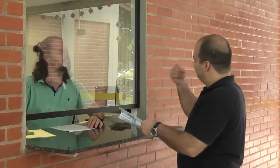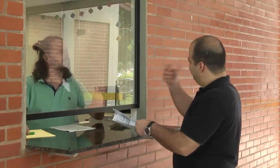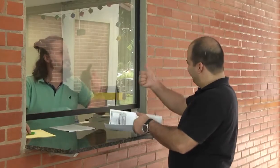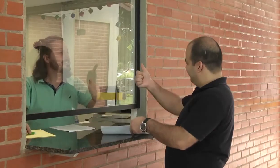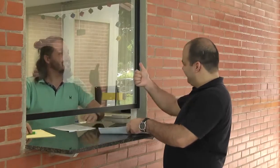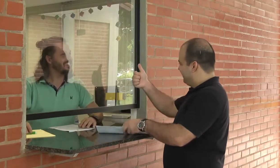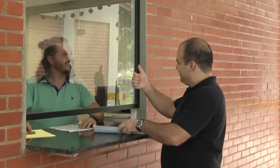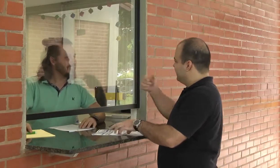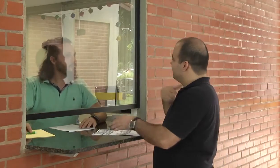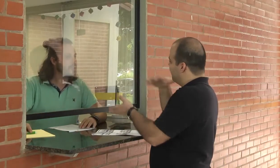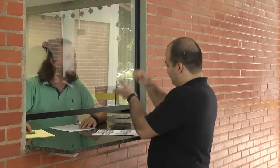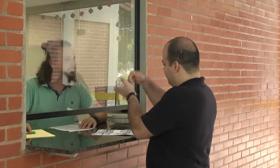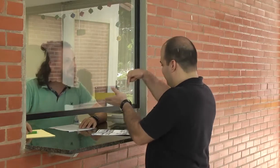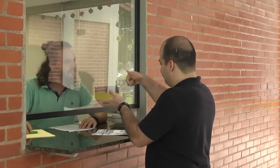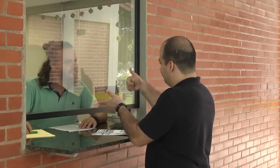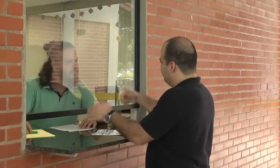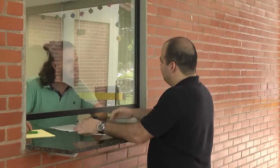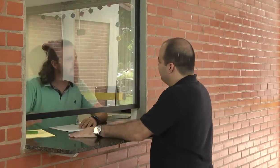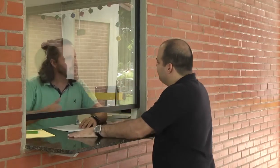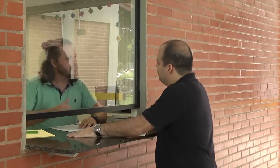Oi, tudo bem? Eu vim fazer minha matrícula.